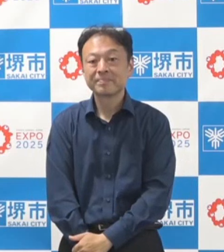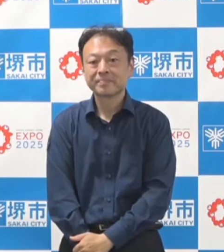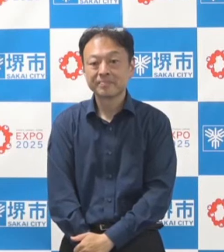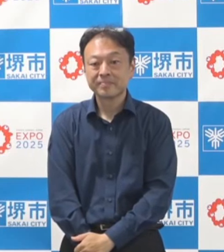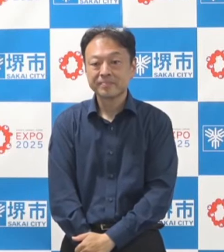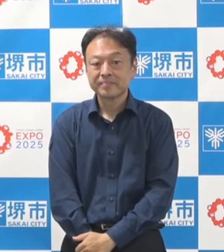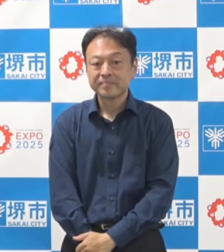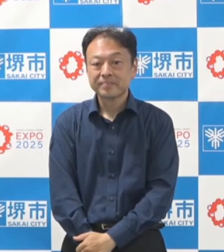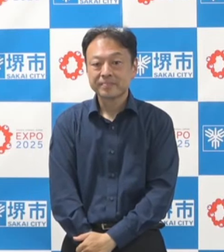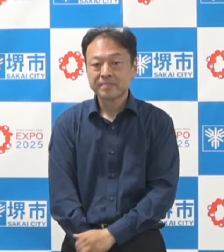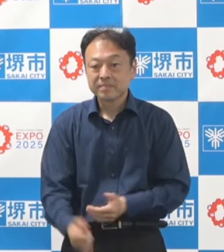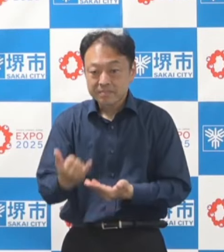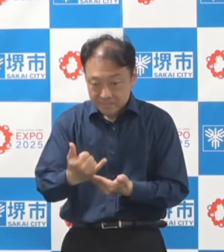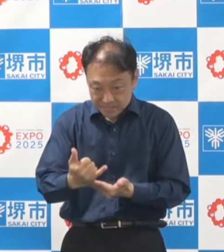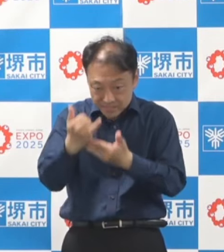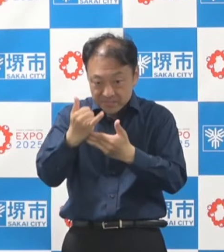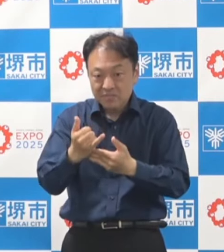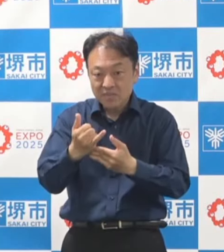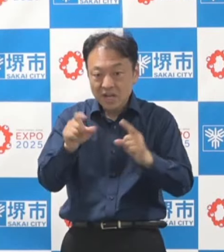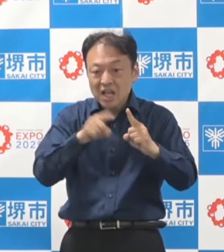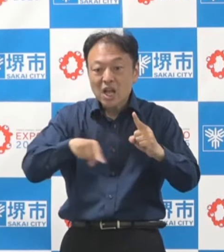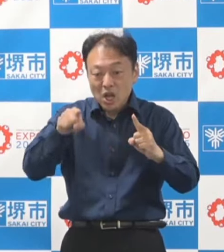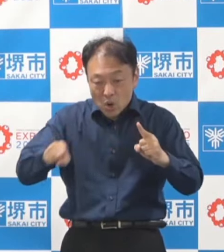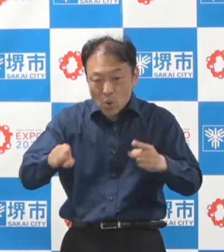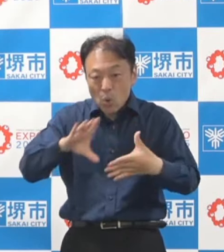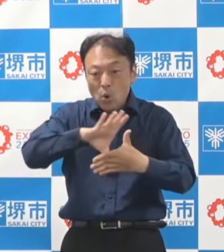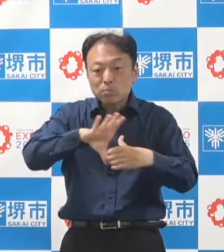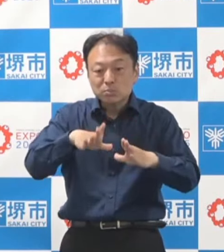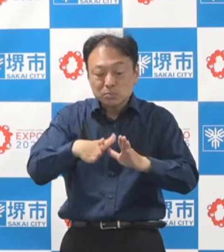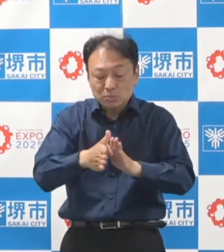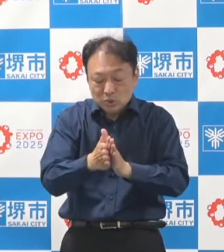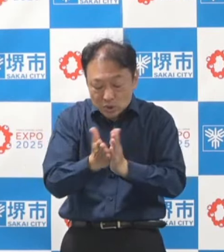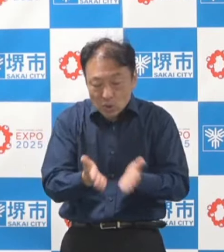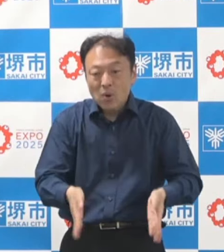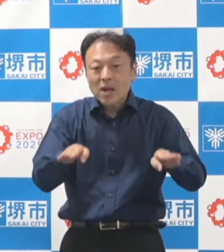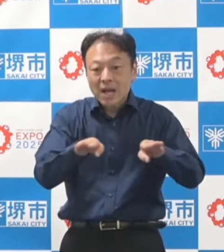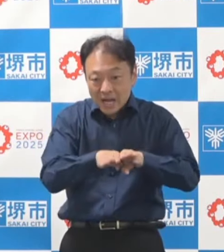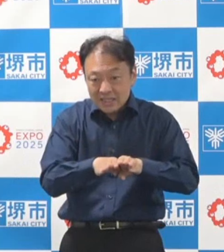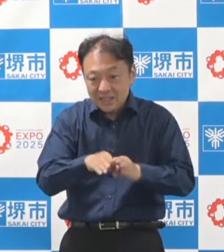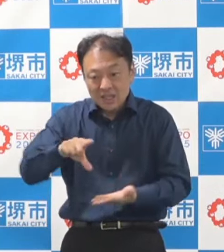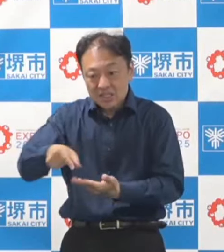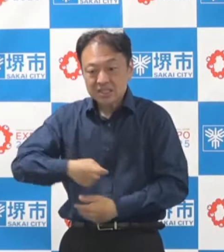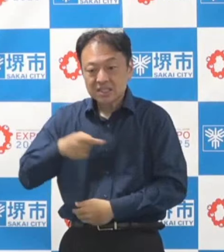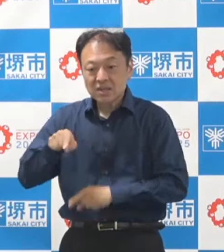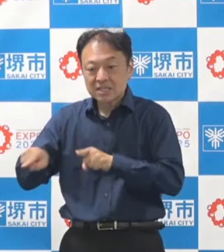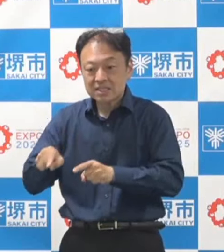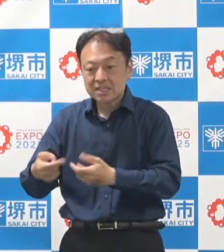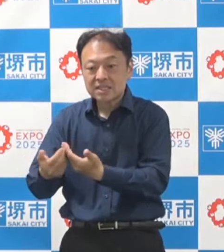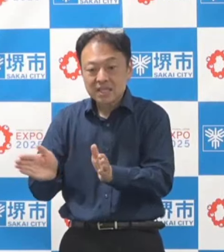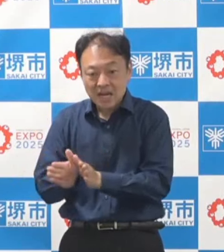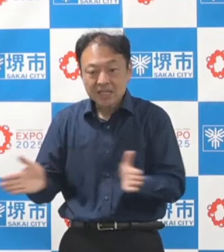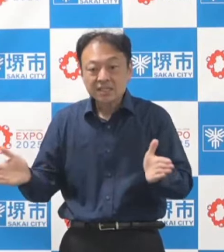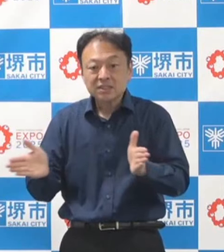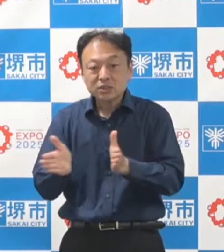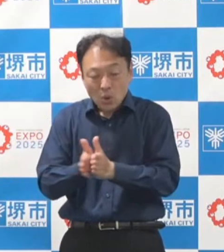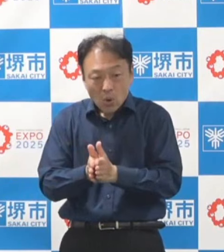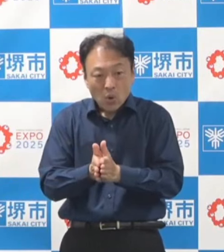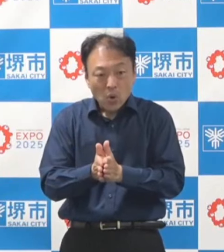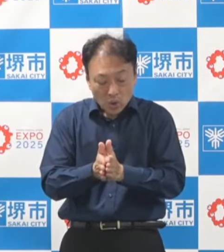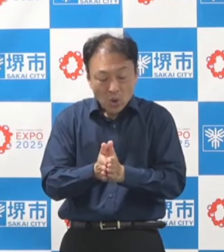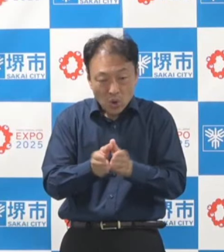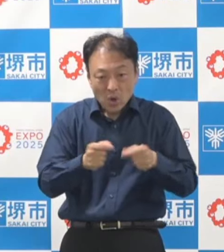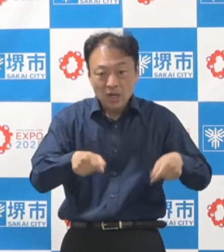宮内公文書館が地方自治体共催でこのような企画展の開催は関西では初めて、東京